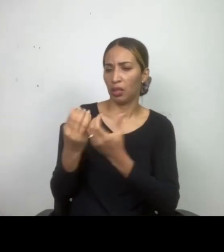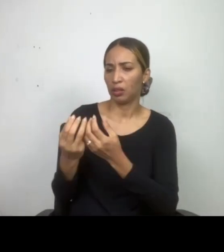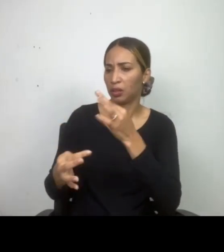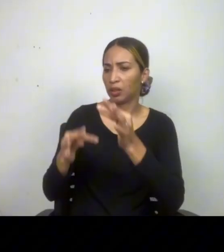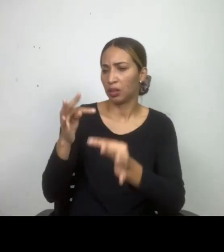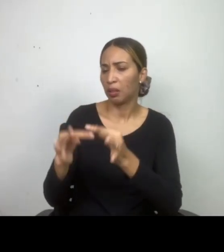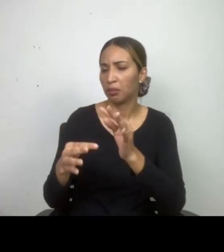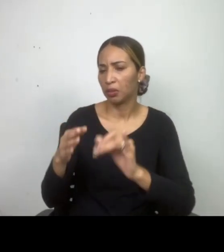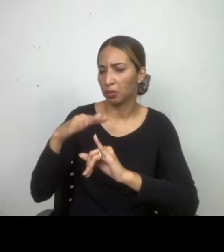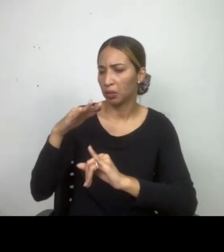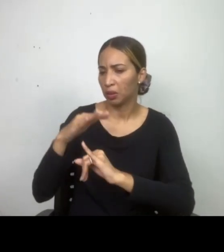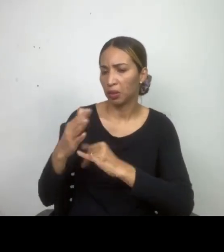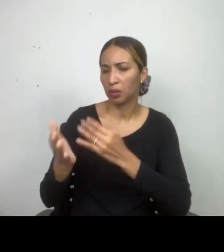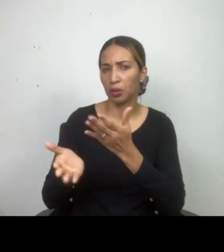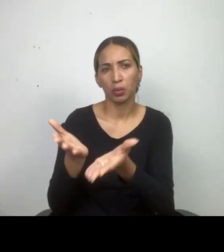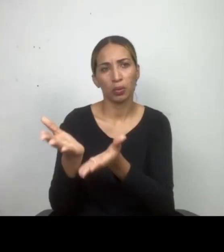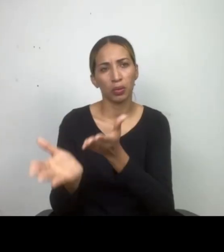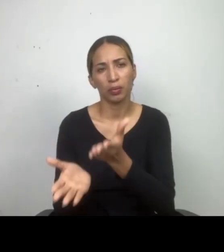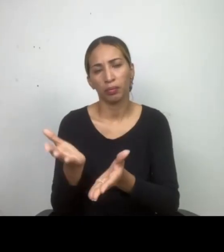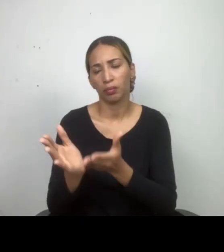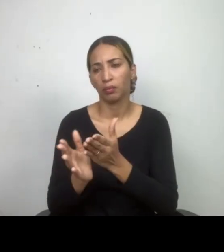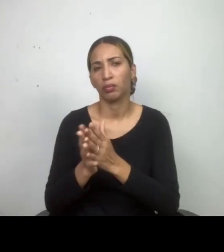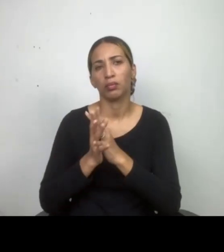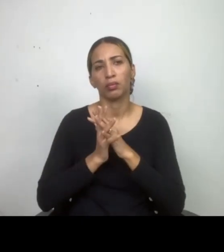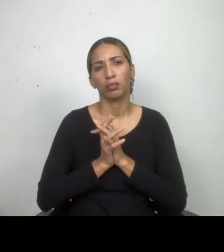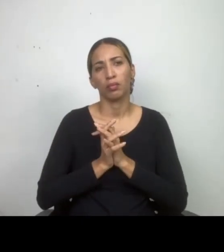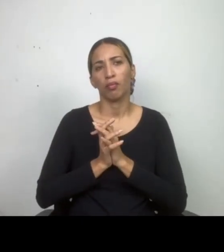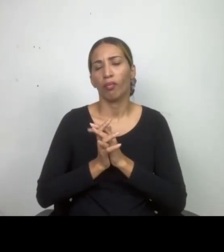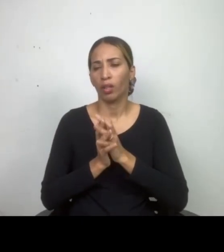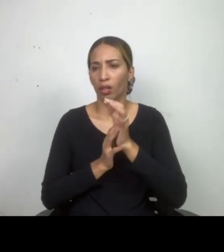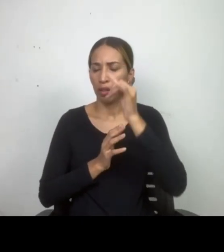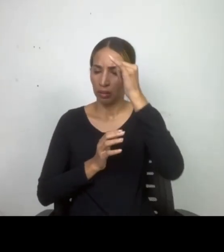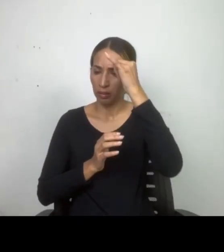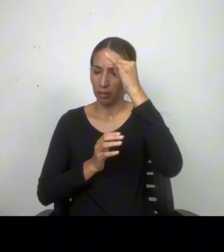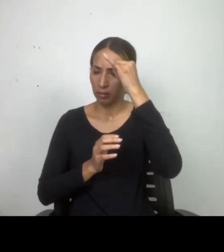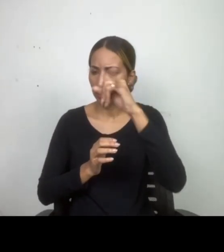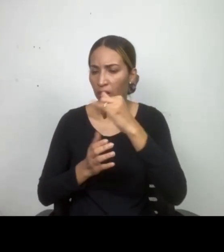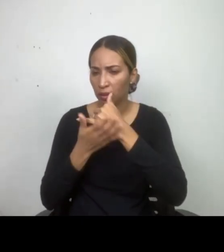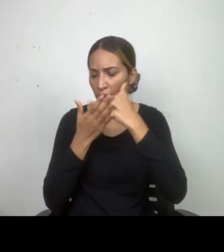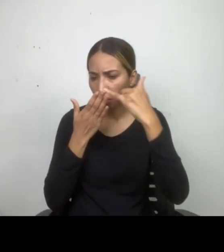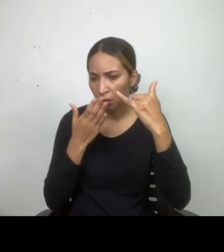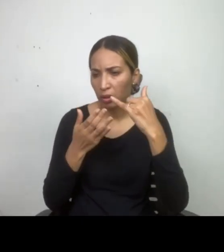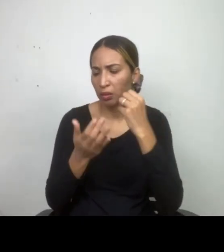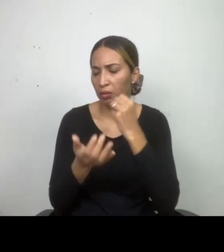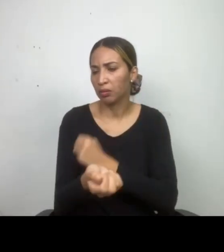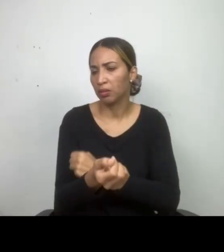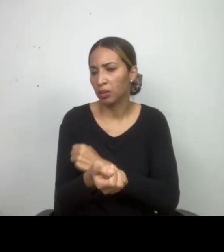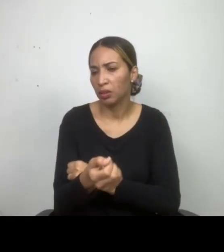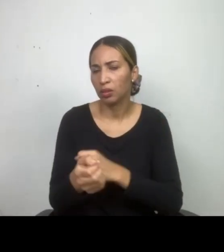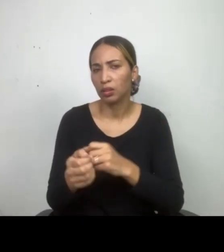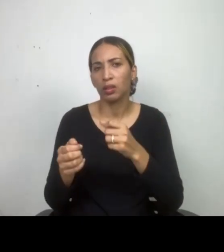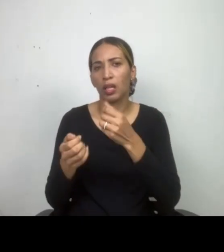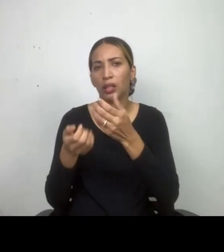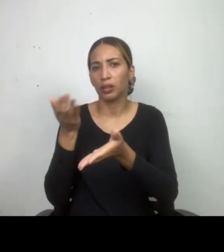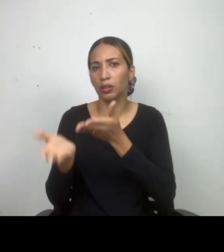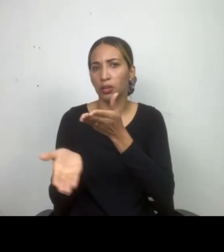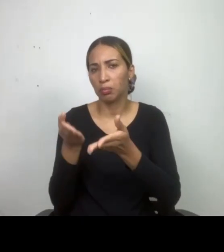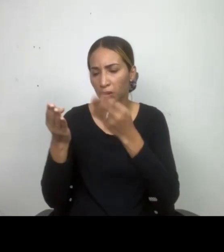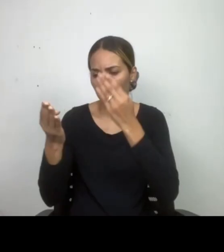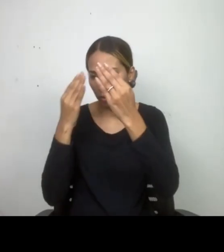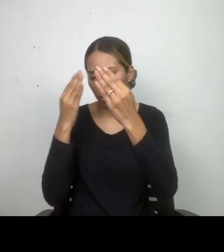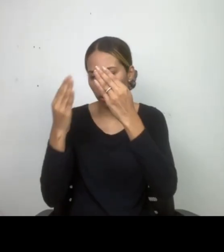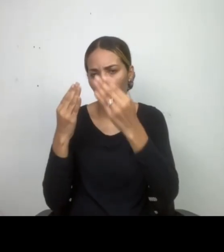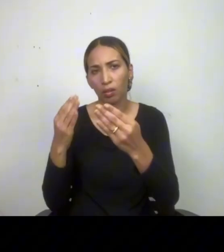entidades de cuidado, estou falando entre aspas, tá? Prevenção, apoio, mútua ajuda, atendimento psicossocial e ressocialização